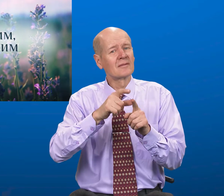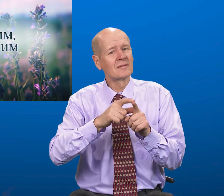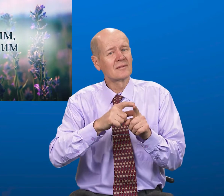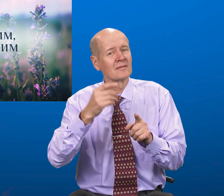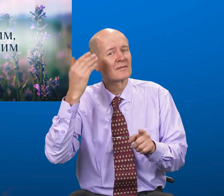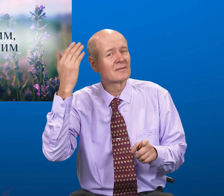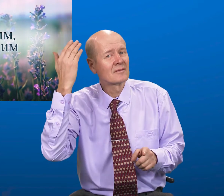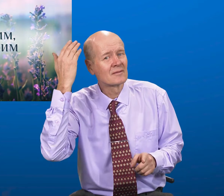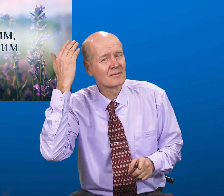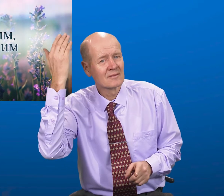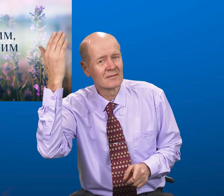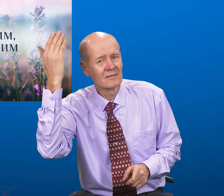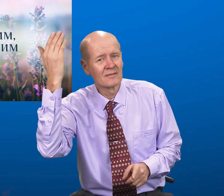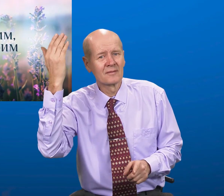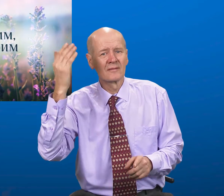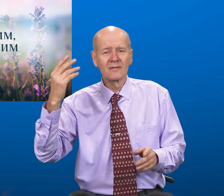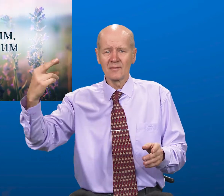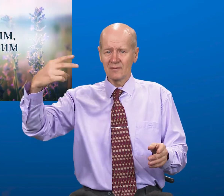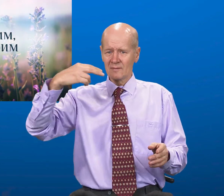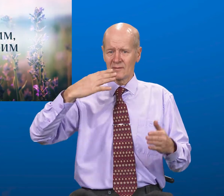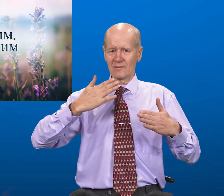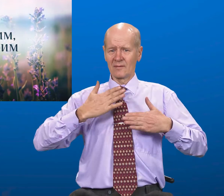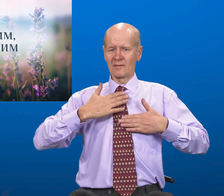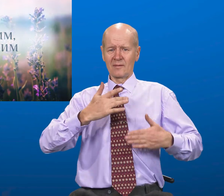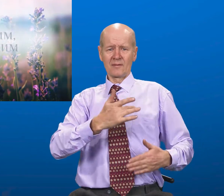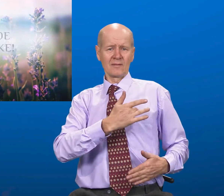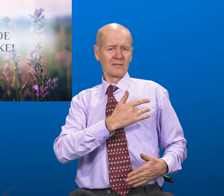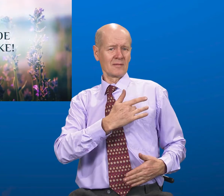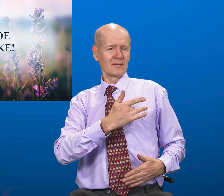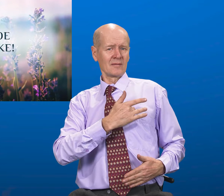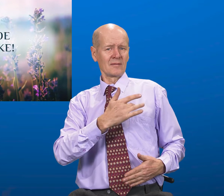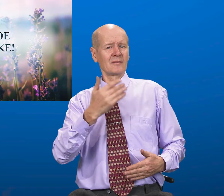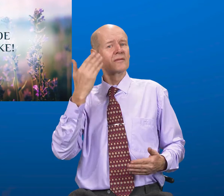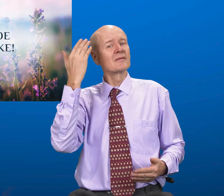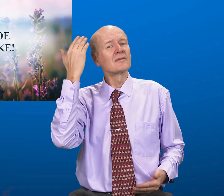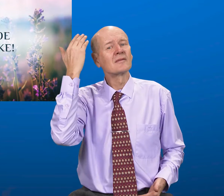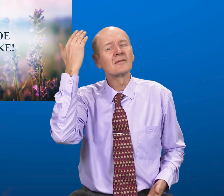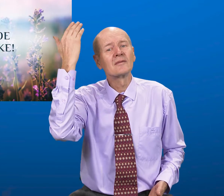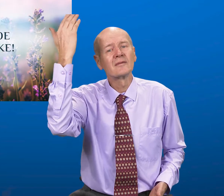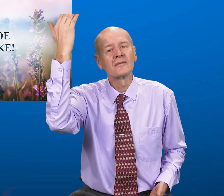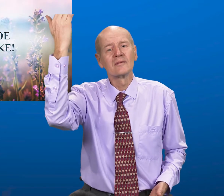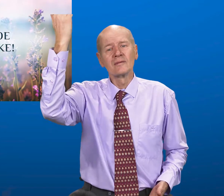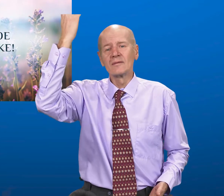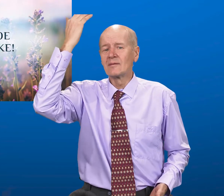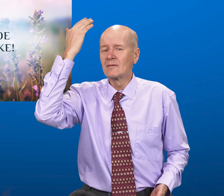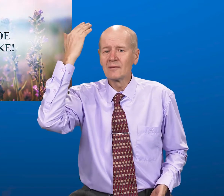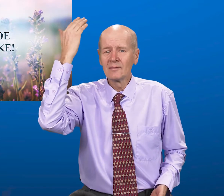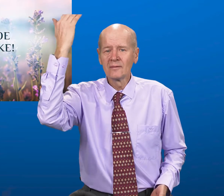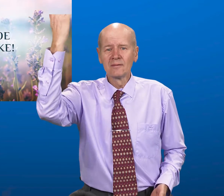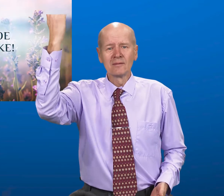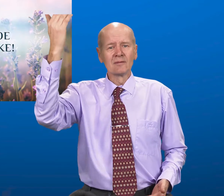сыном Твоим, словом Твоим, войди.